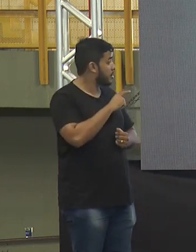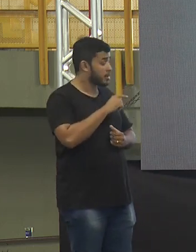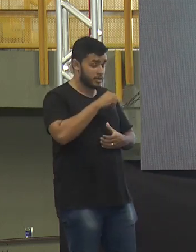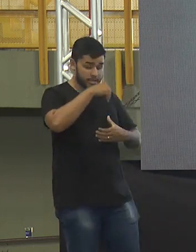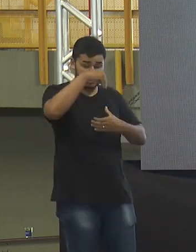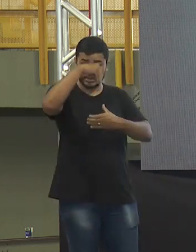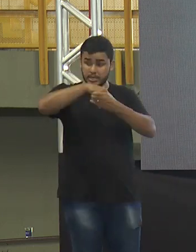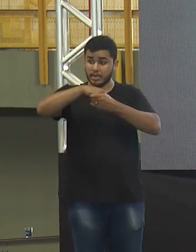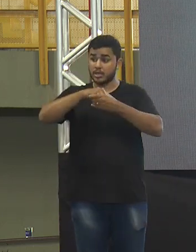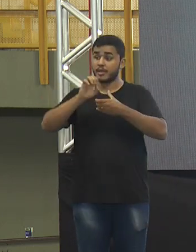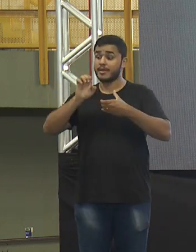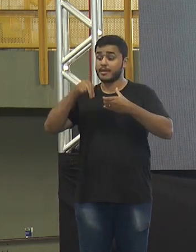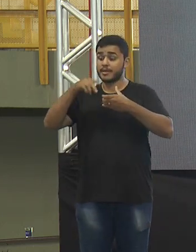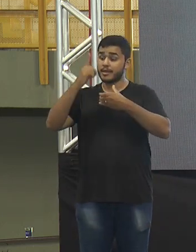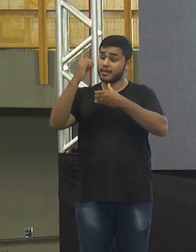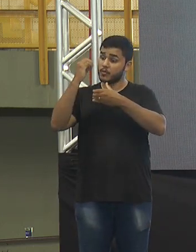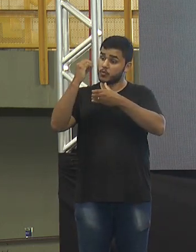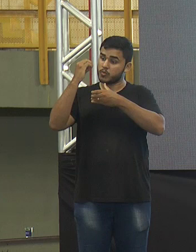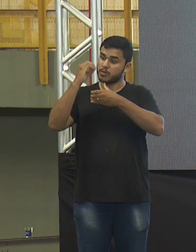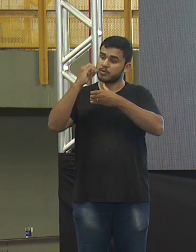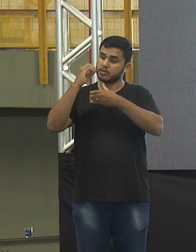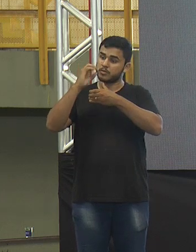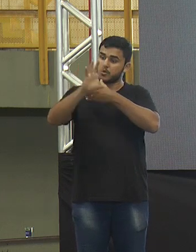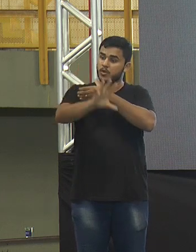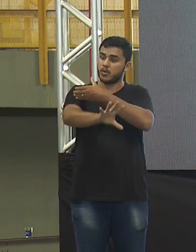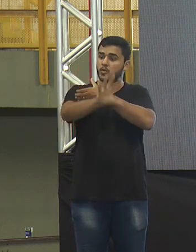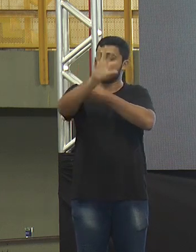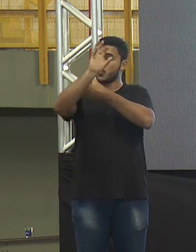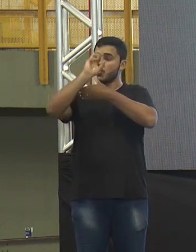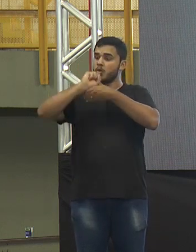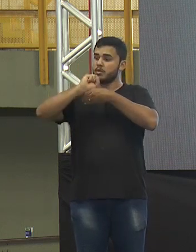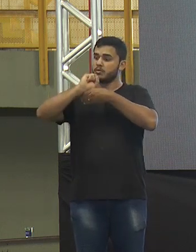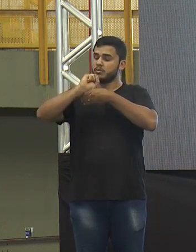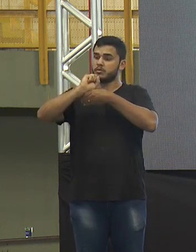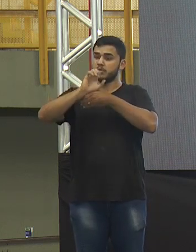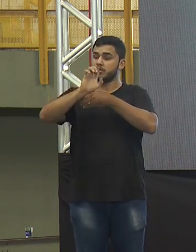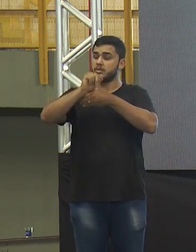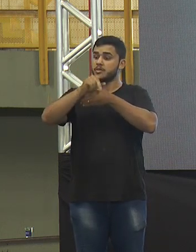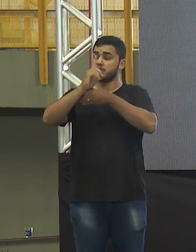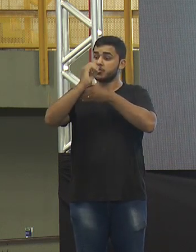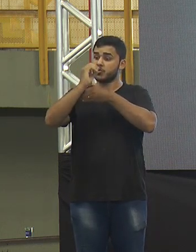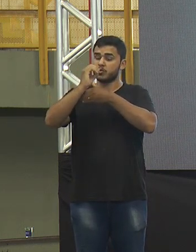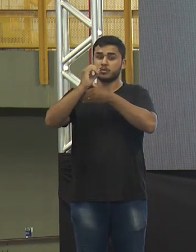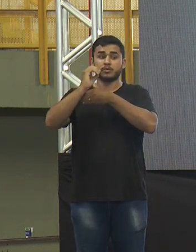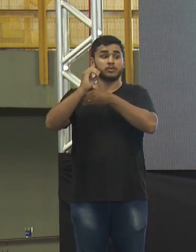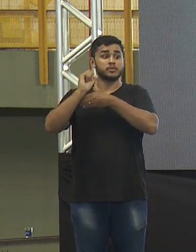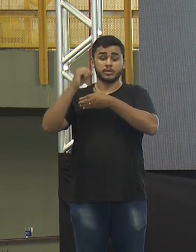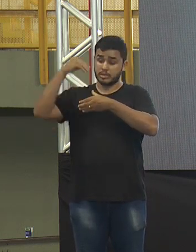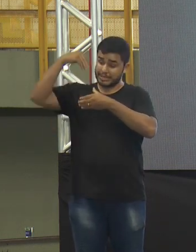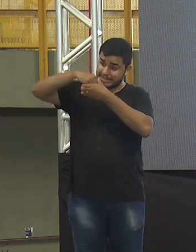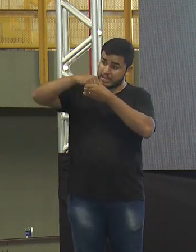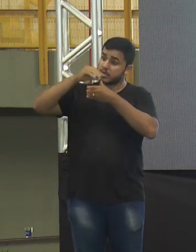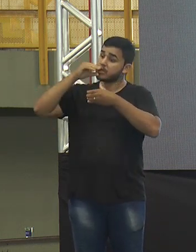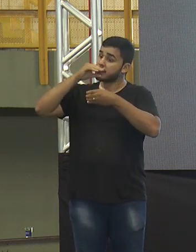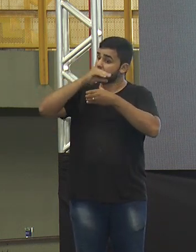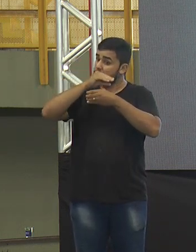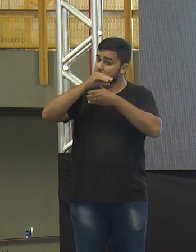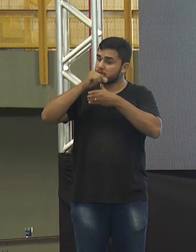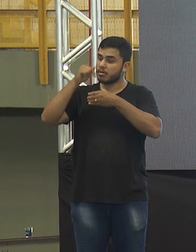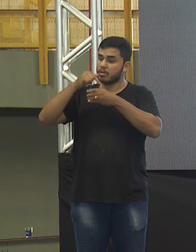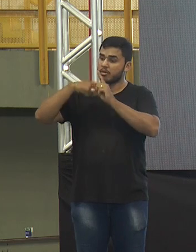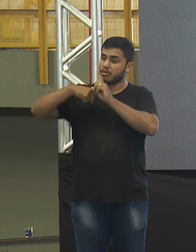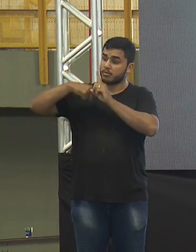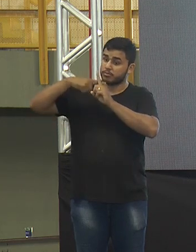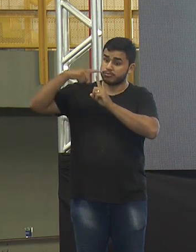Ele vai pegar calor que está no universo e vai puxar para dentro do sistema. Exo. Ele vai pegar o calor que